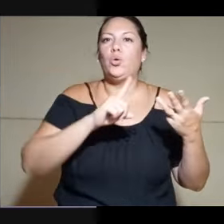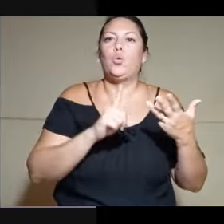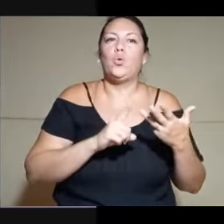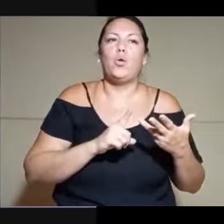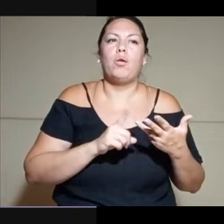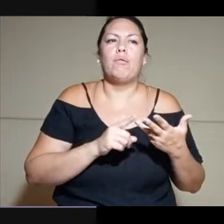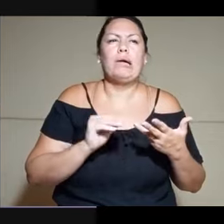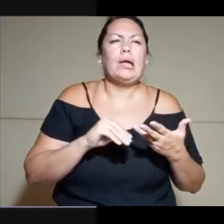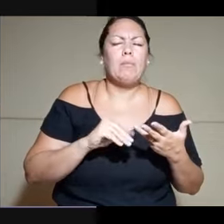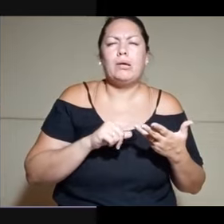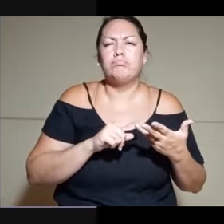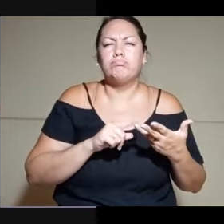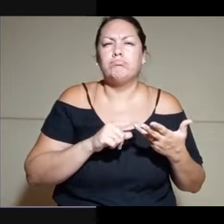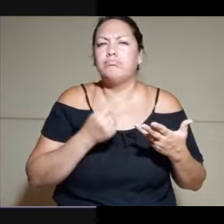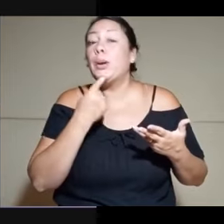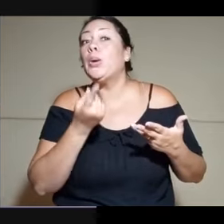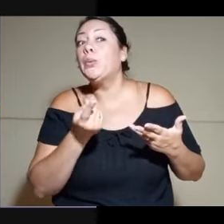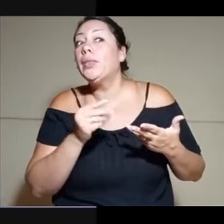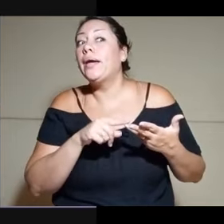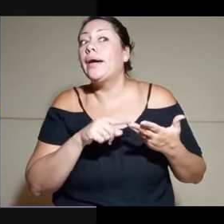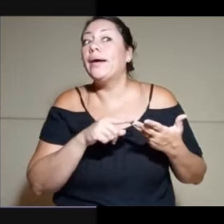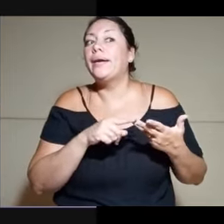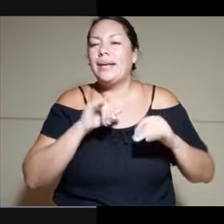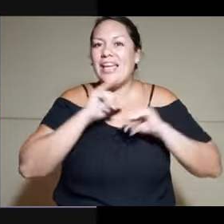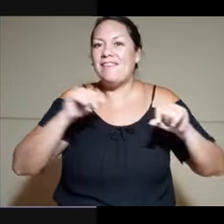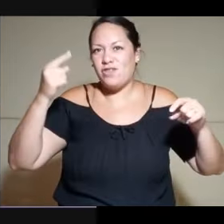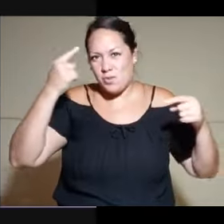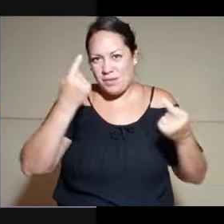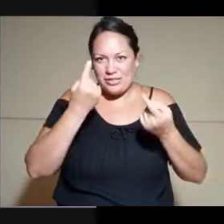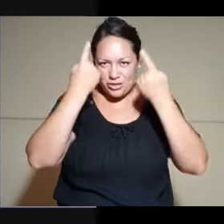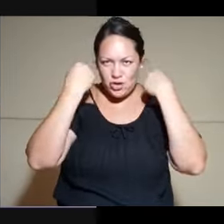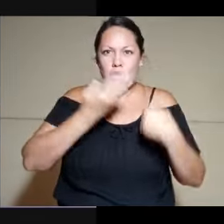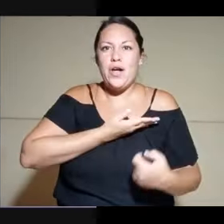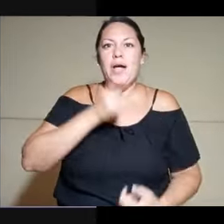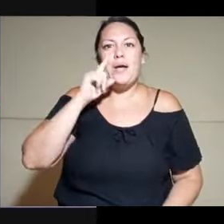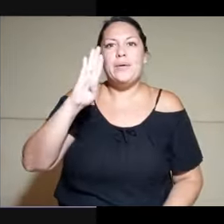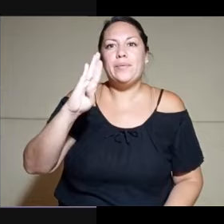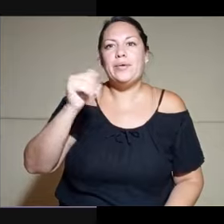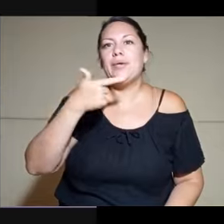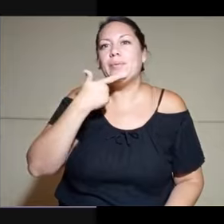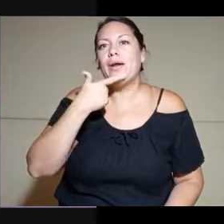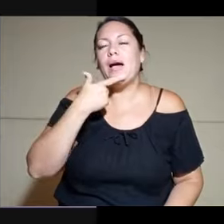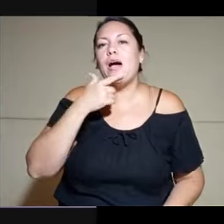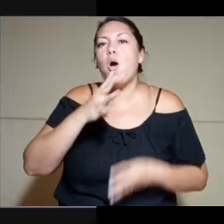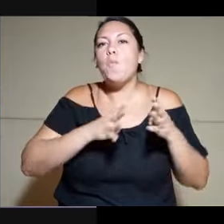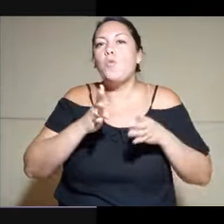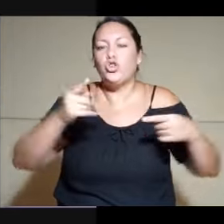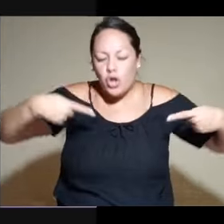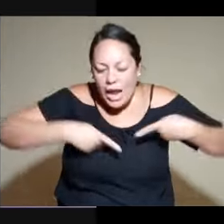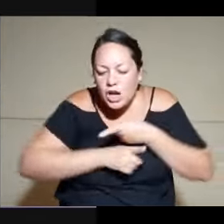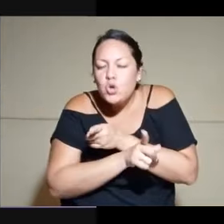respiración cardiovascular, tos, estornudo. ¿Y qué más ocurre en el bulbo?